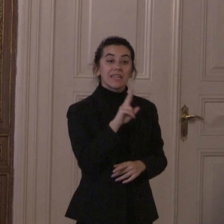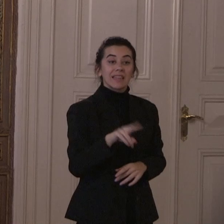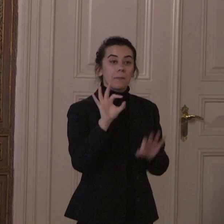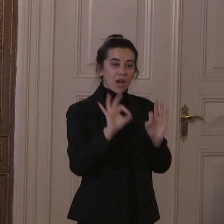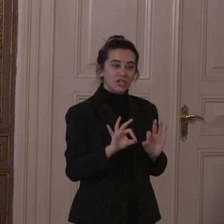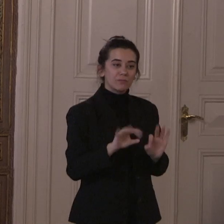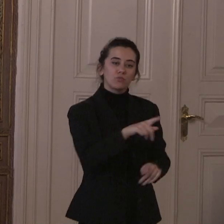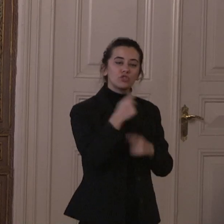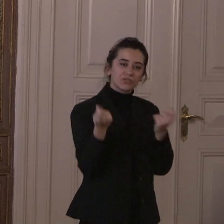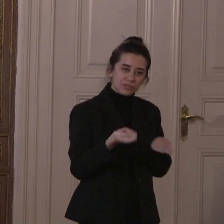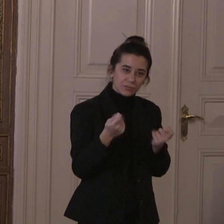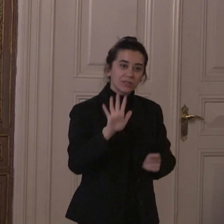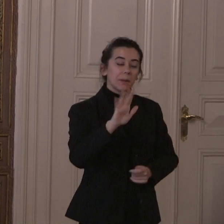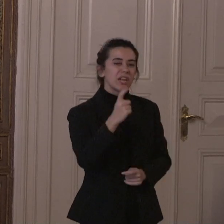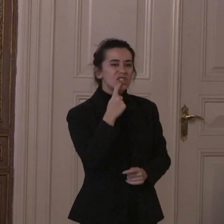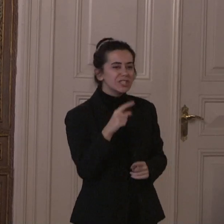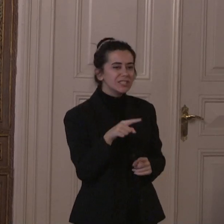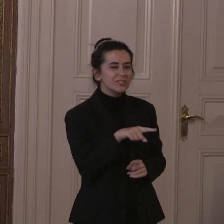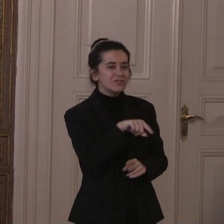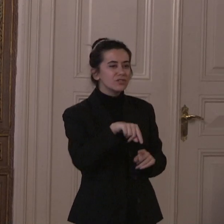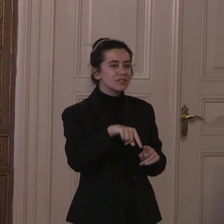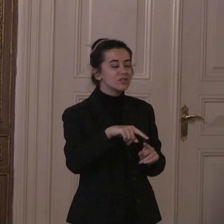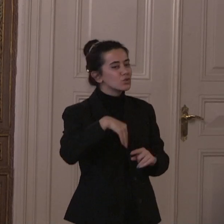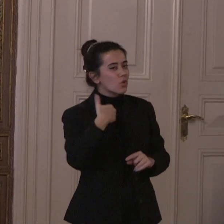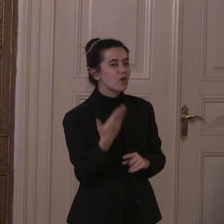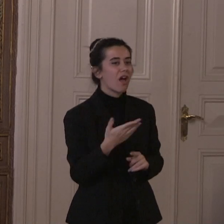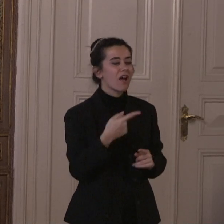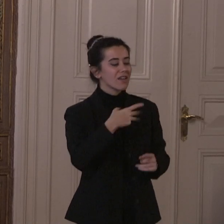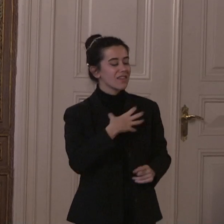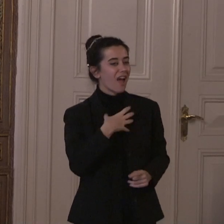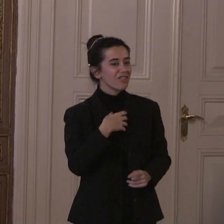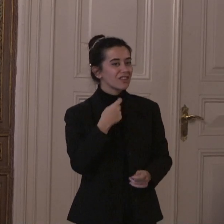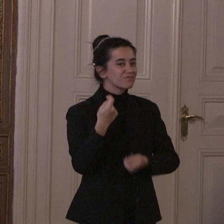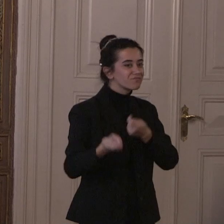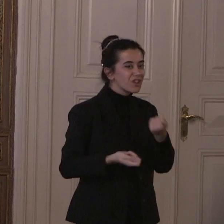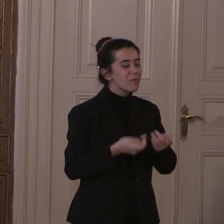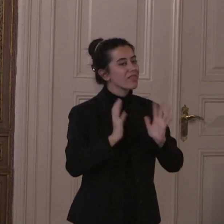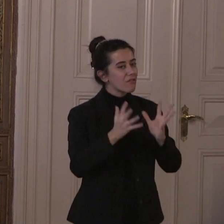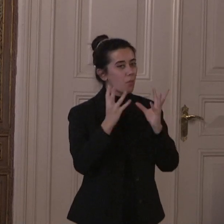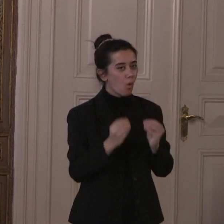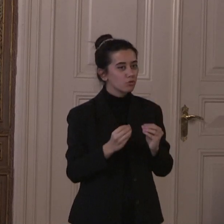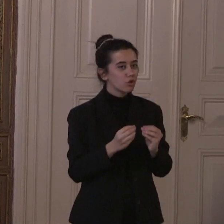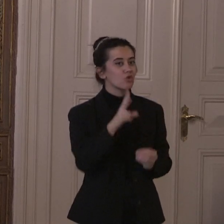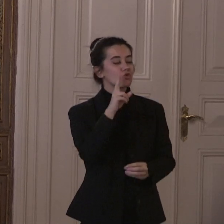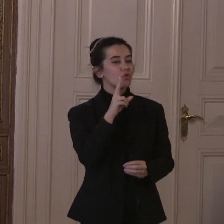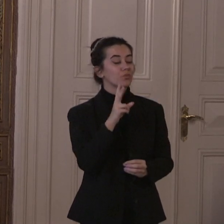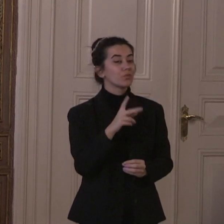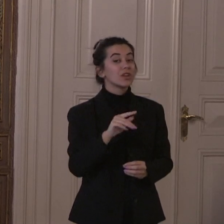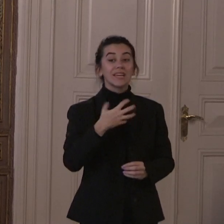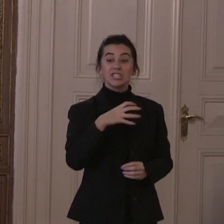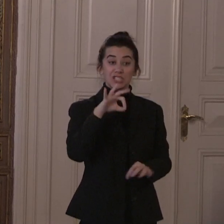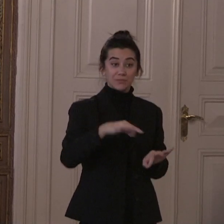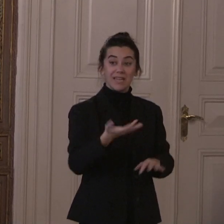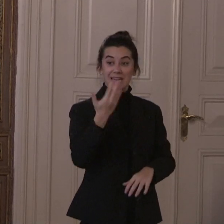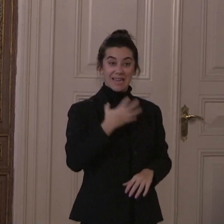içinde kendi meyvesini verdi. Şu anda kütüphane dairesi Mühendisi Dokümantasyon Daire Başkanımız, eski ve